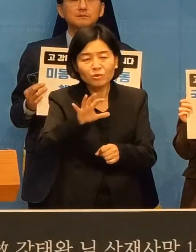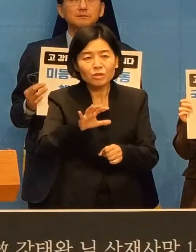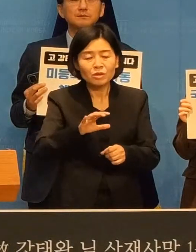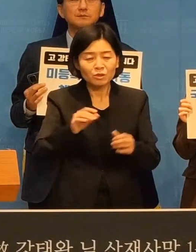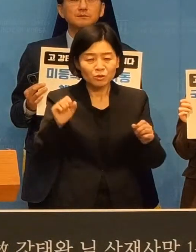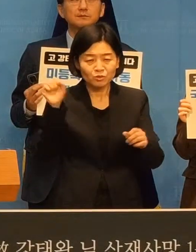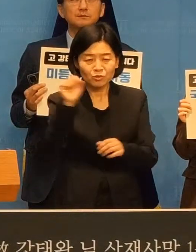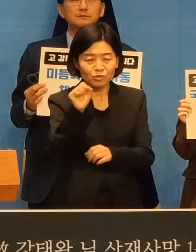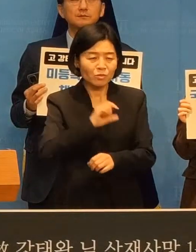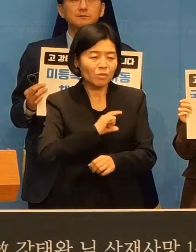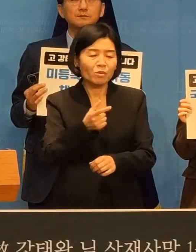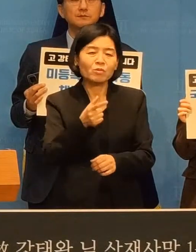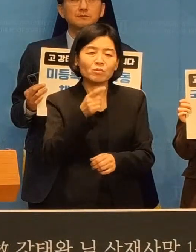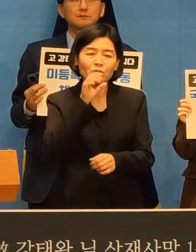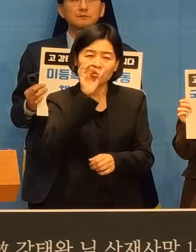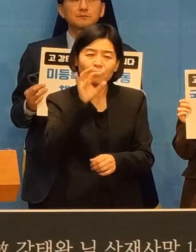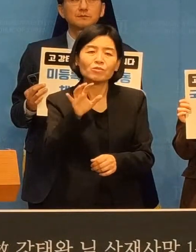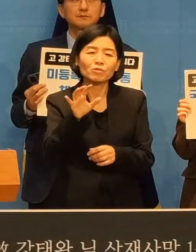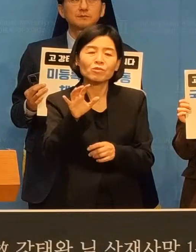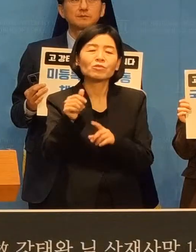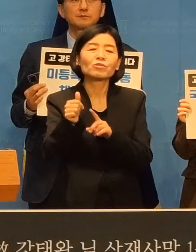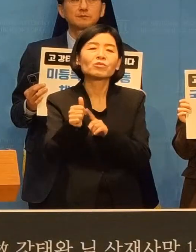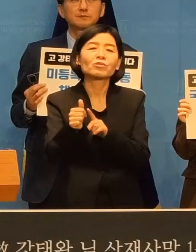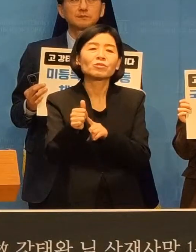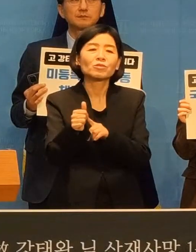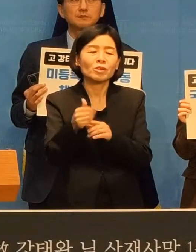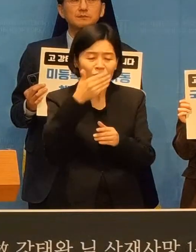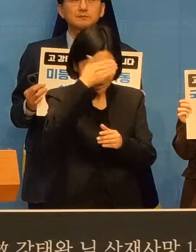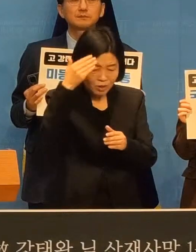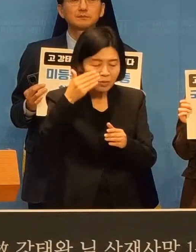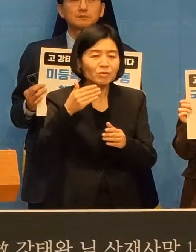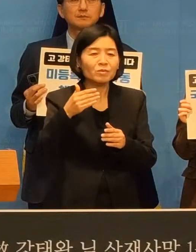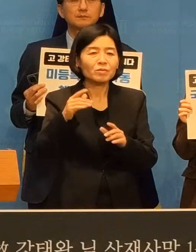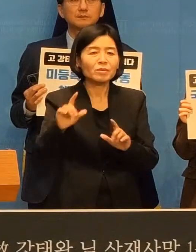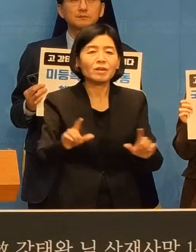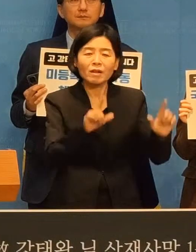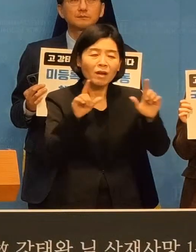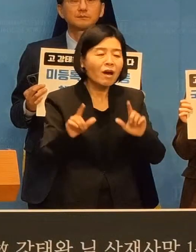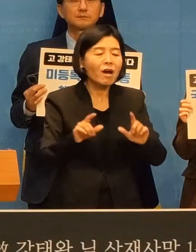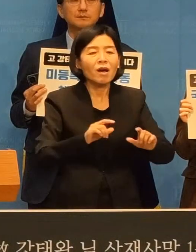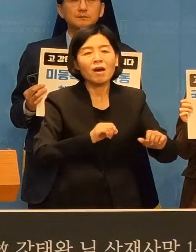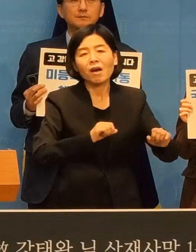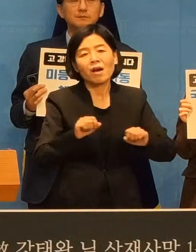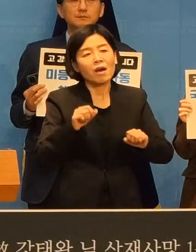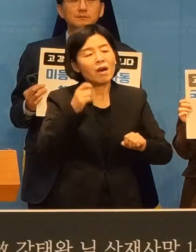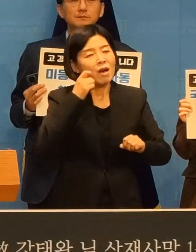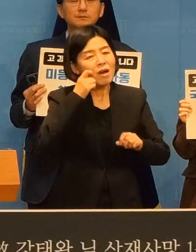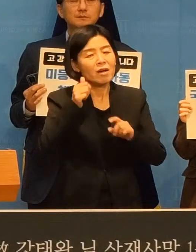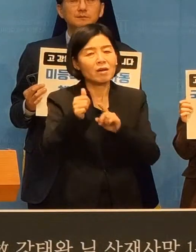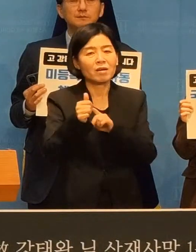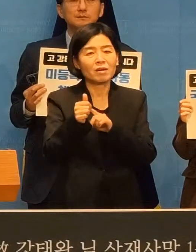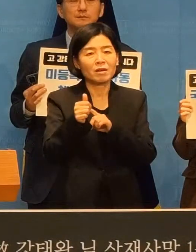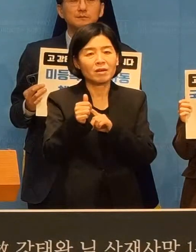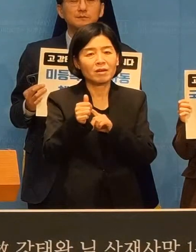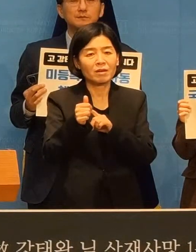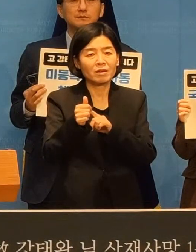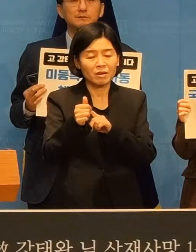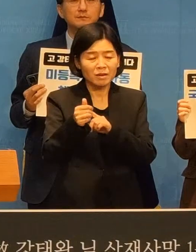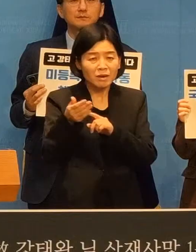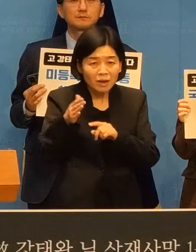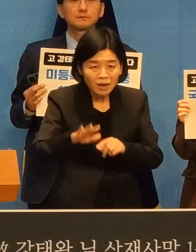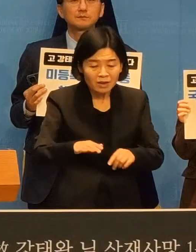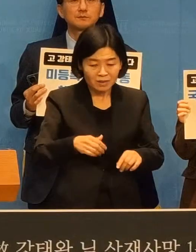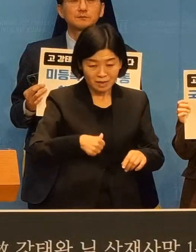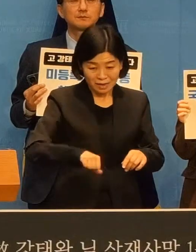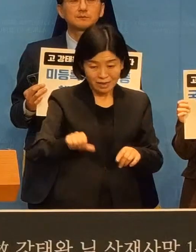한마디로 젊은 사람답게 살 수 없었어요. 하지만 태환이는 한